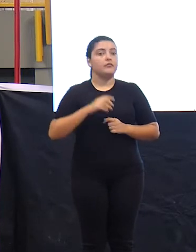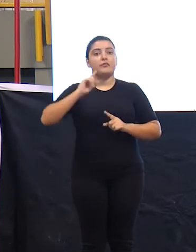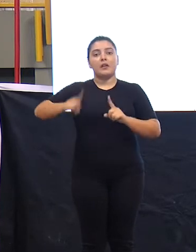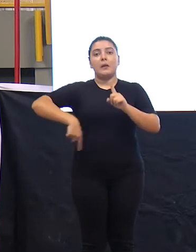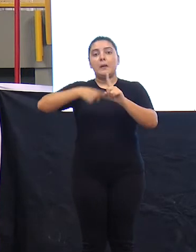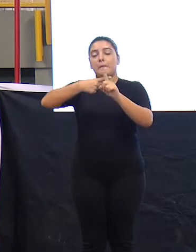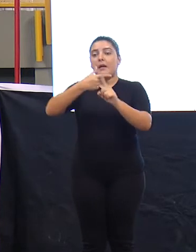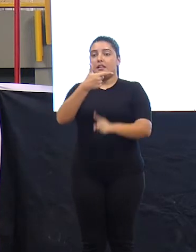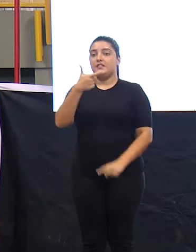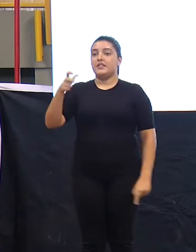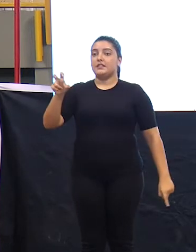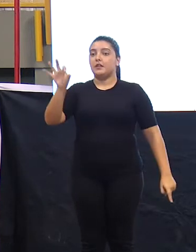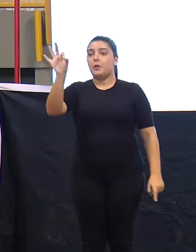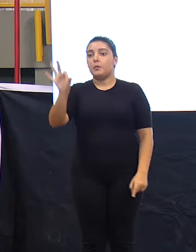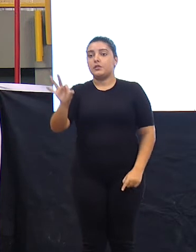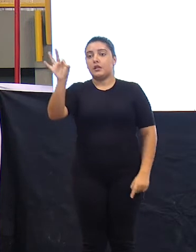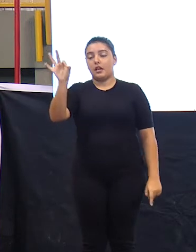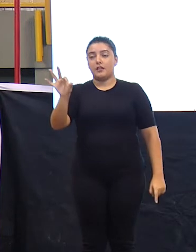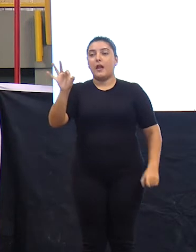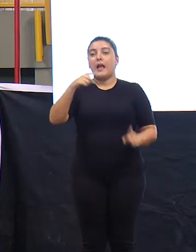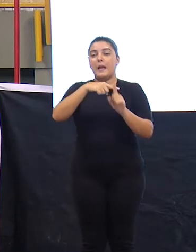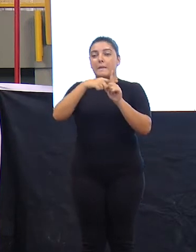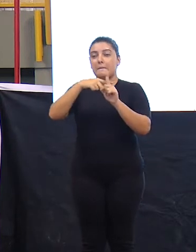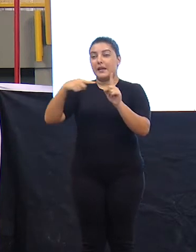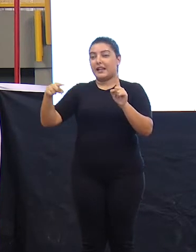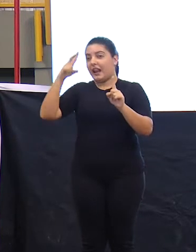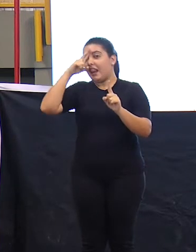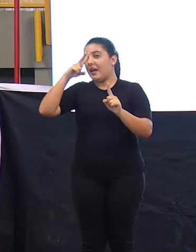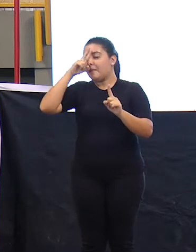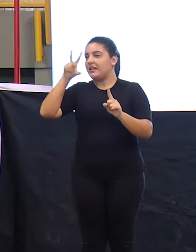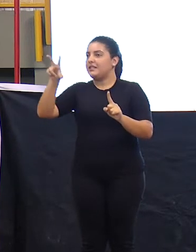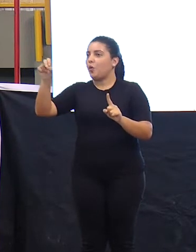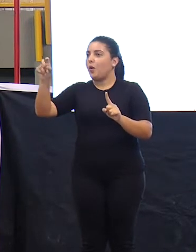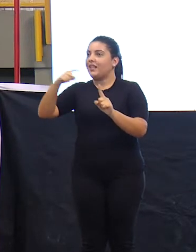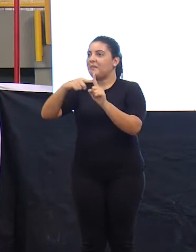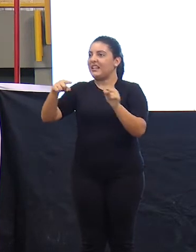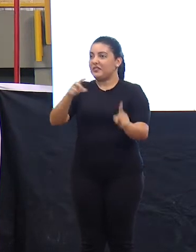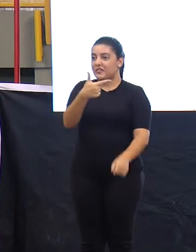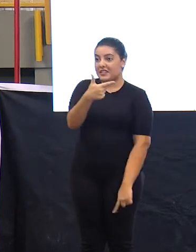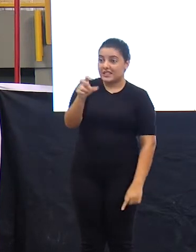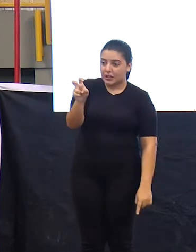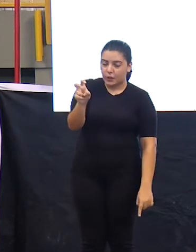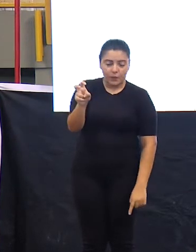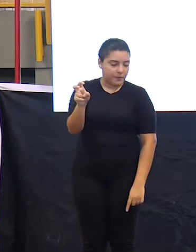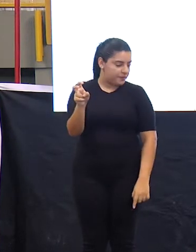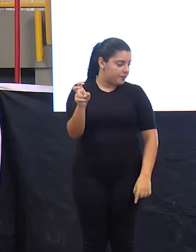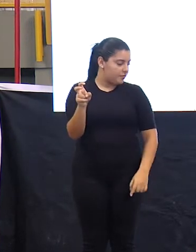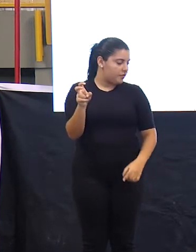mais 25%, que é a metade da metade, 30. Então, quando eu digo